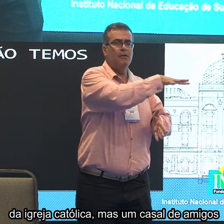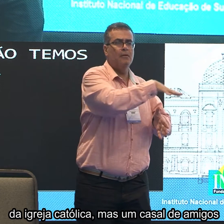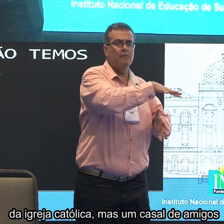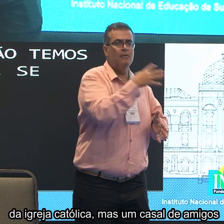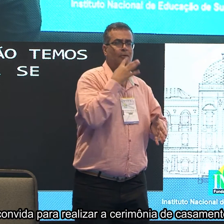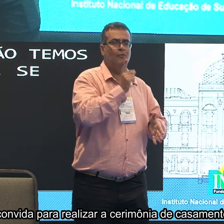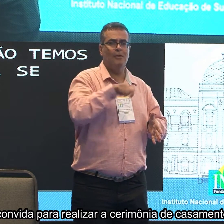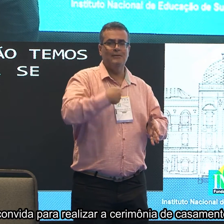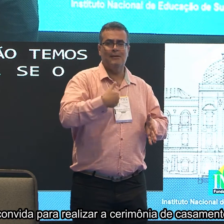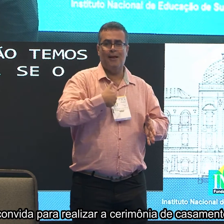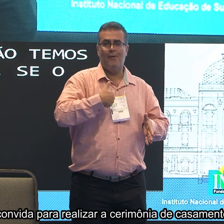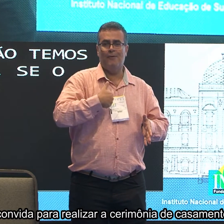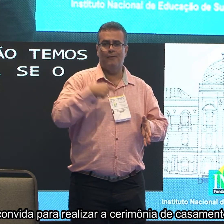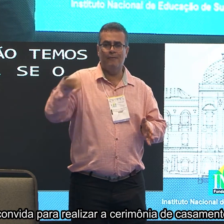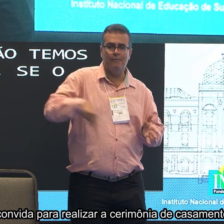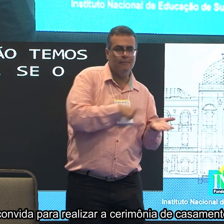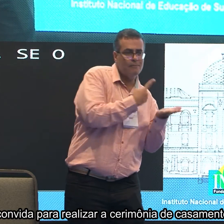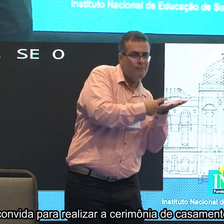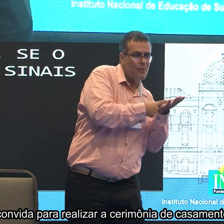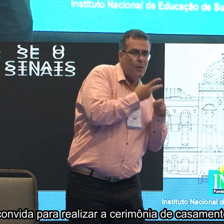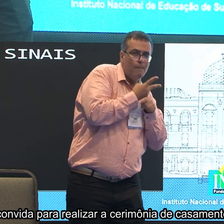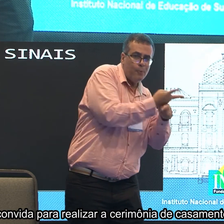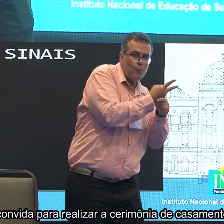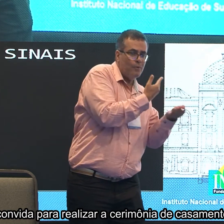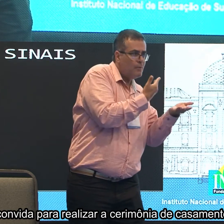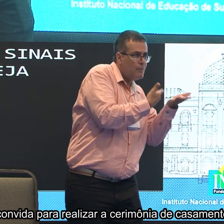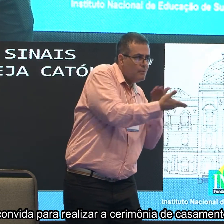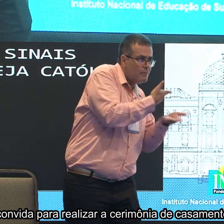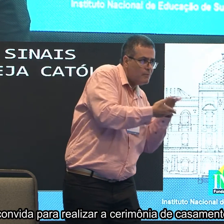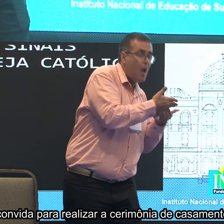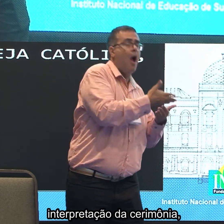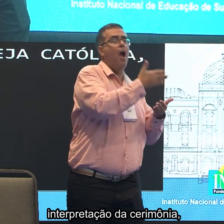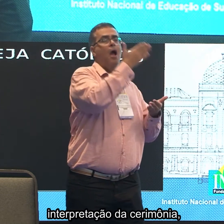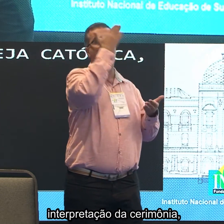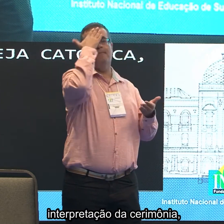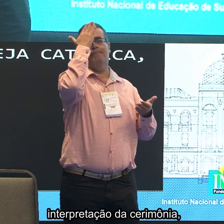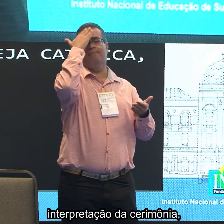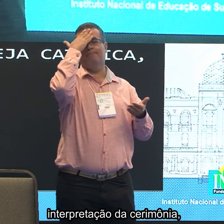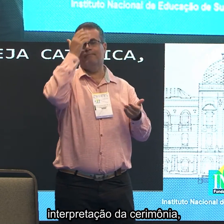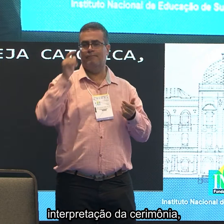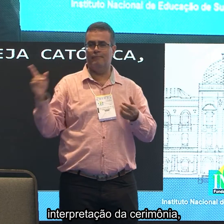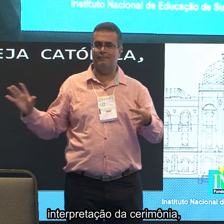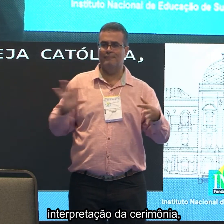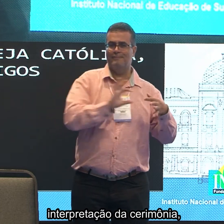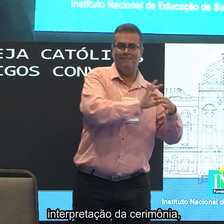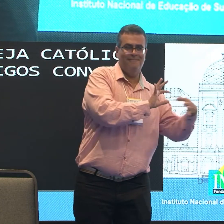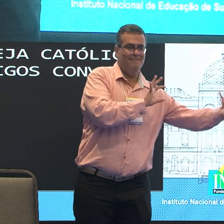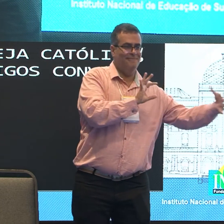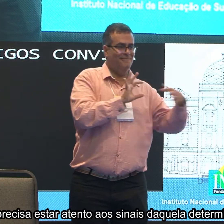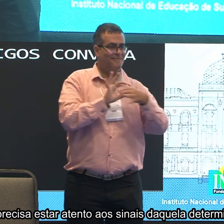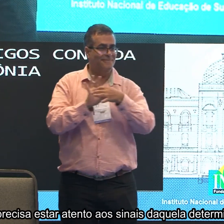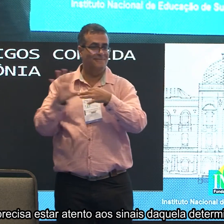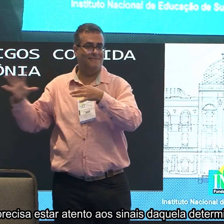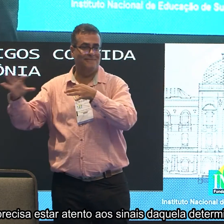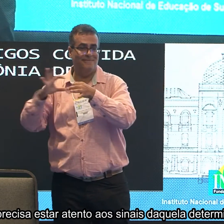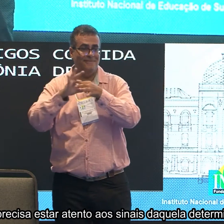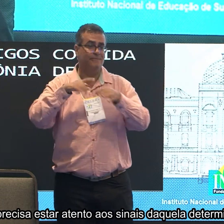amigos convida para realizar a cerimônia de casamento, né, a interpretação da cerimônia, ele precisa